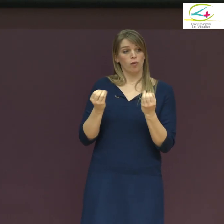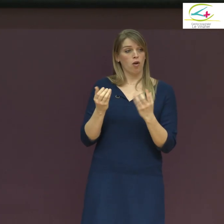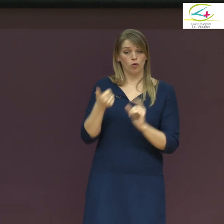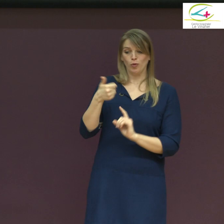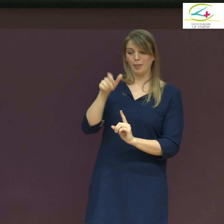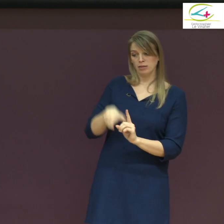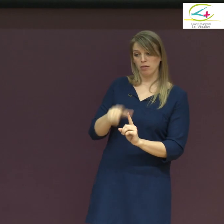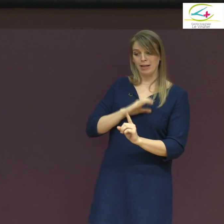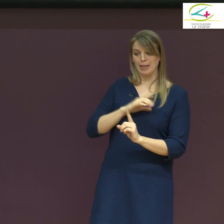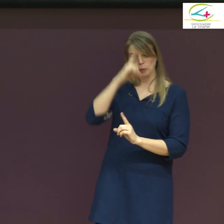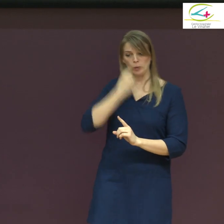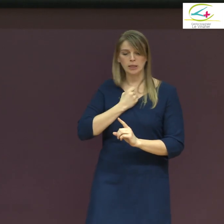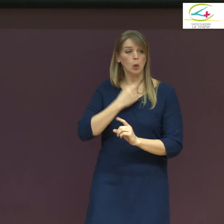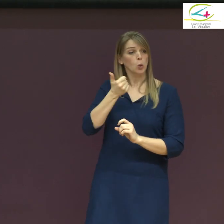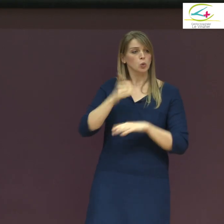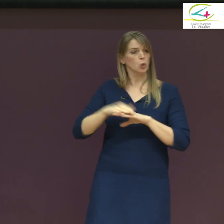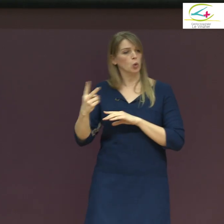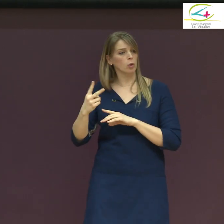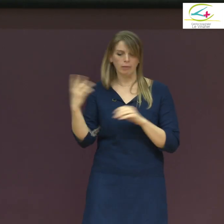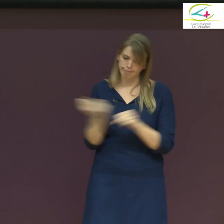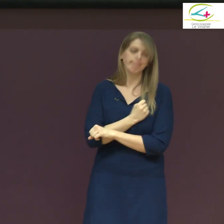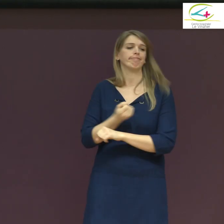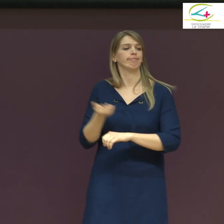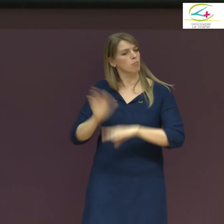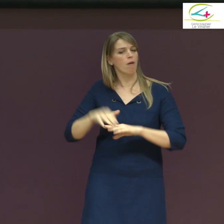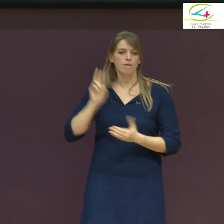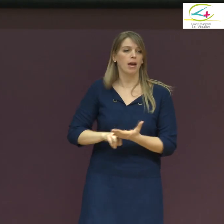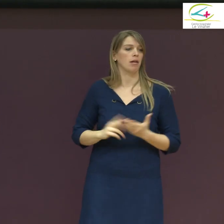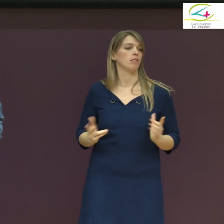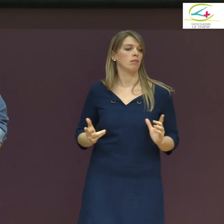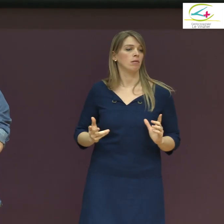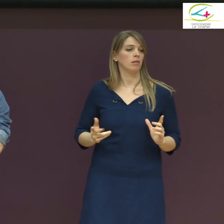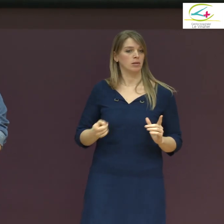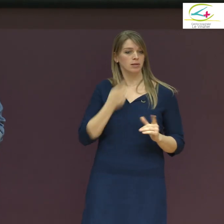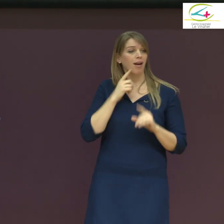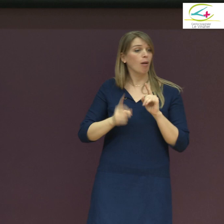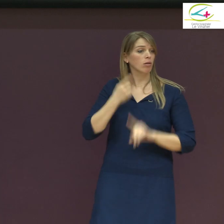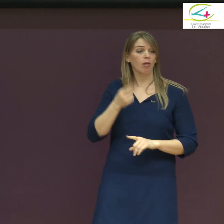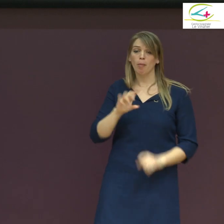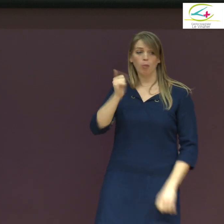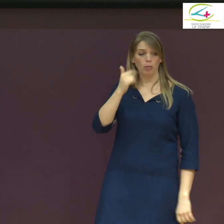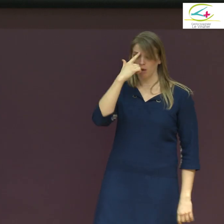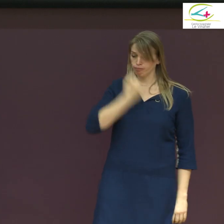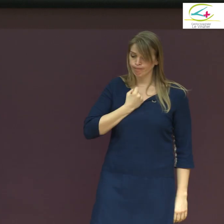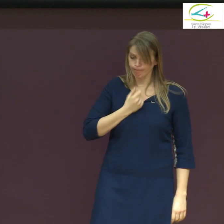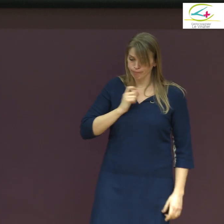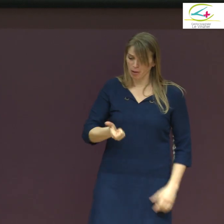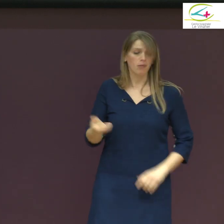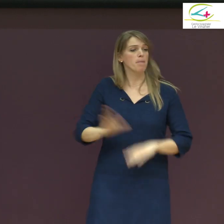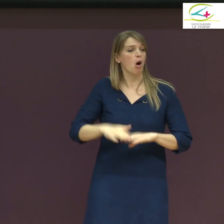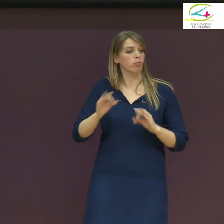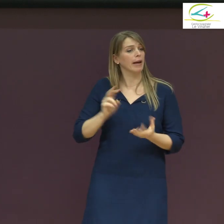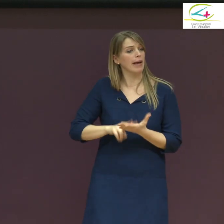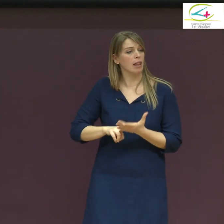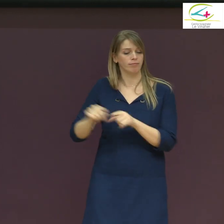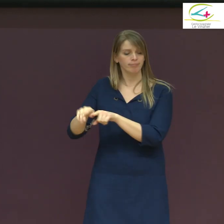mort par suicide. Donc là, on a vraiment la prévention primaire parce que le premier geste, hélas, est létal. Si on